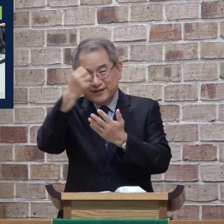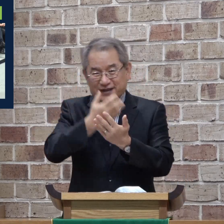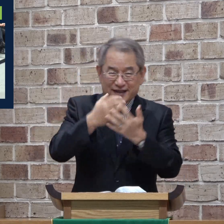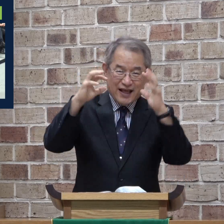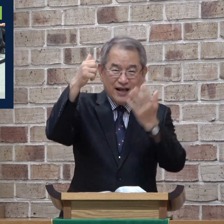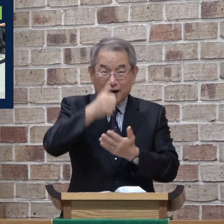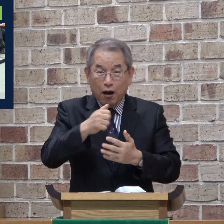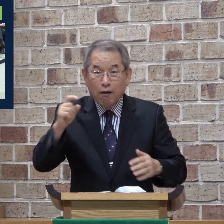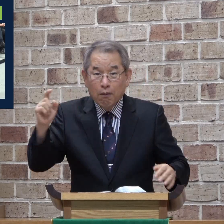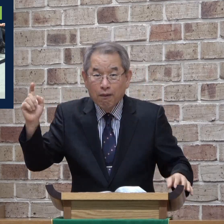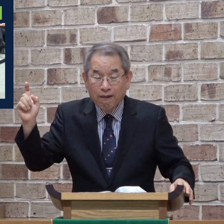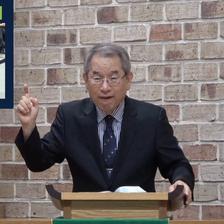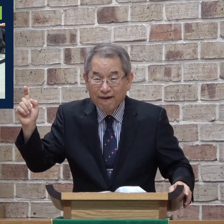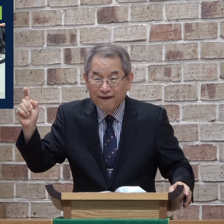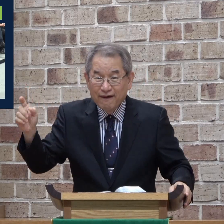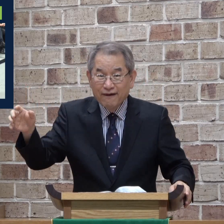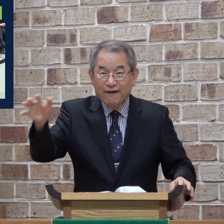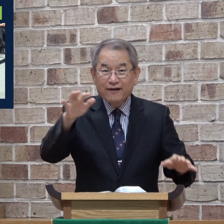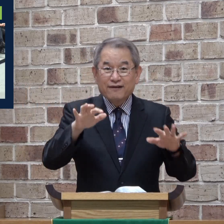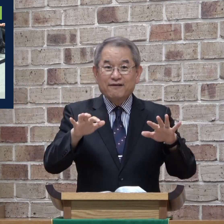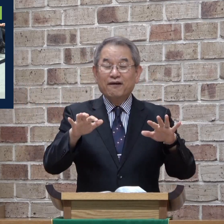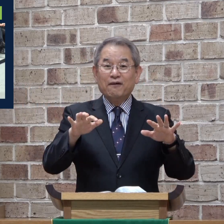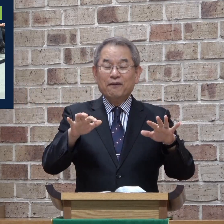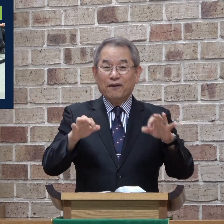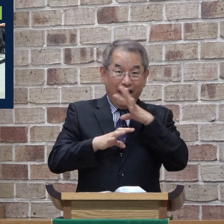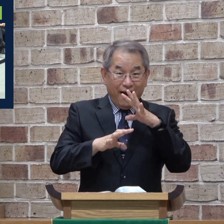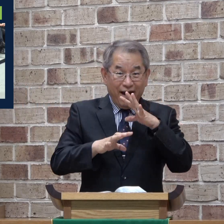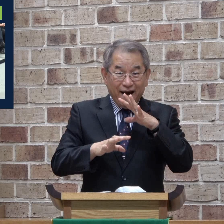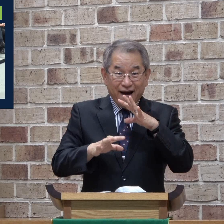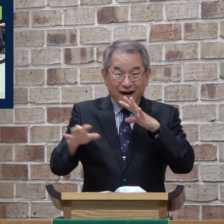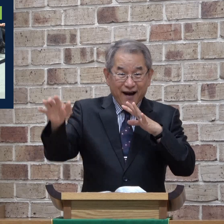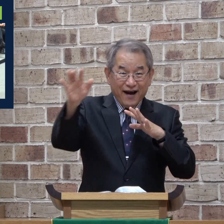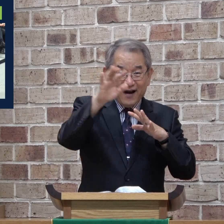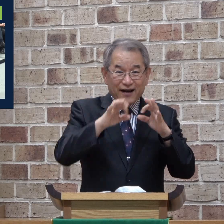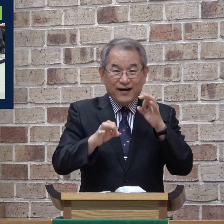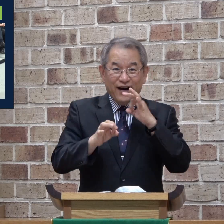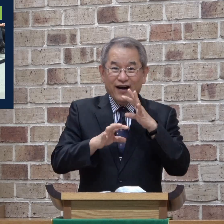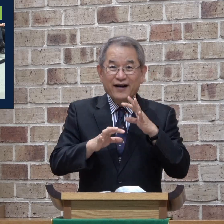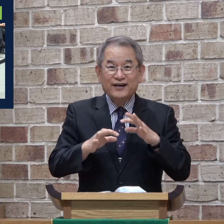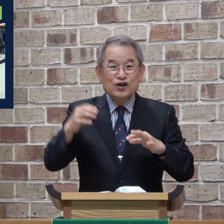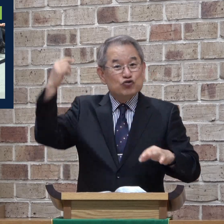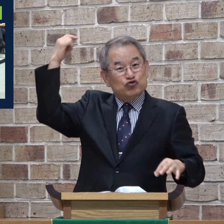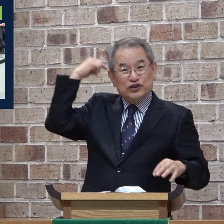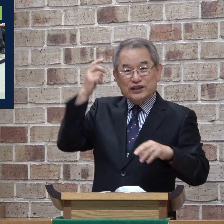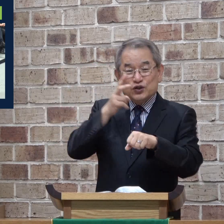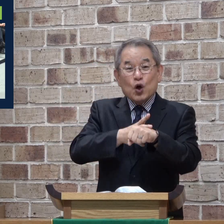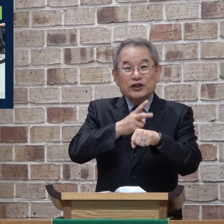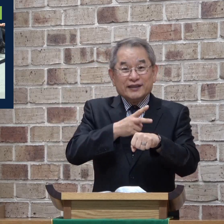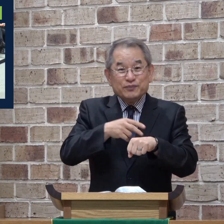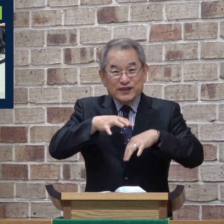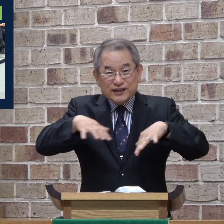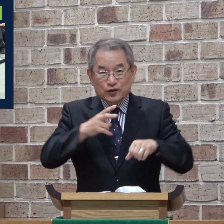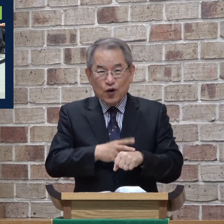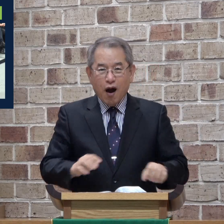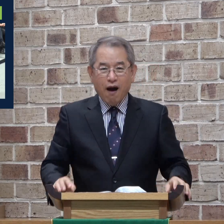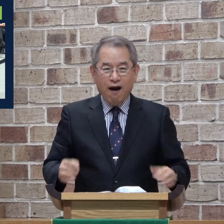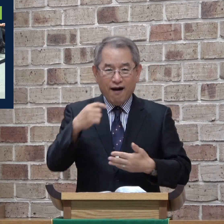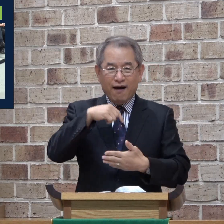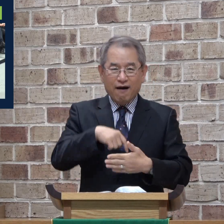여김을 받으시오며 이렇게 낭독을 하는 것이었습니다. 모든 졸업식장의 모든 사람들이 깜짝 놀랐습니다. 선생님들도